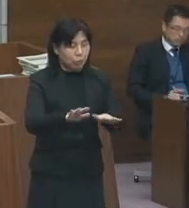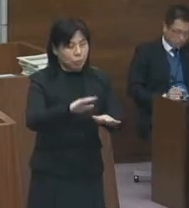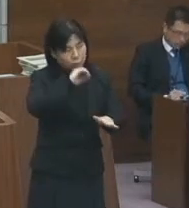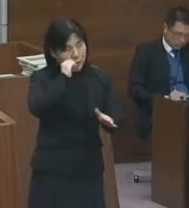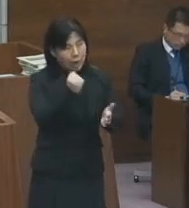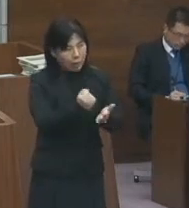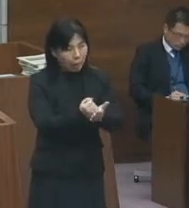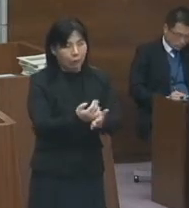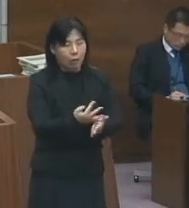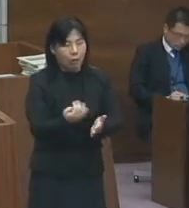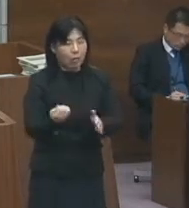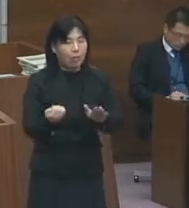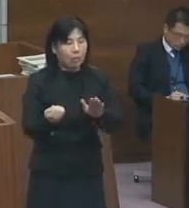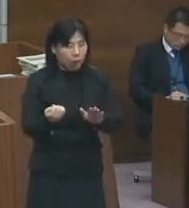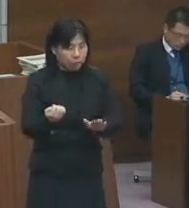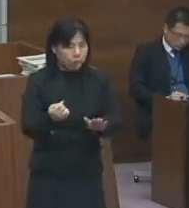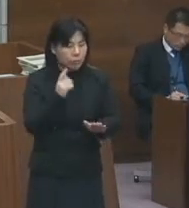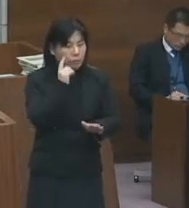ました。